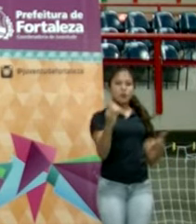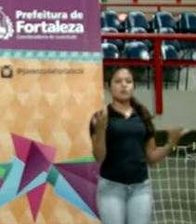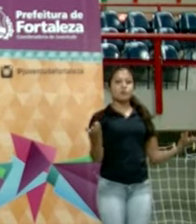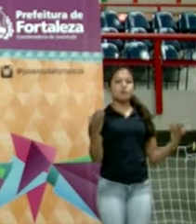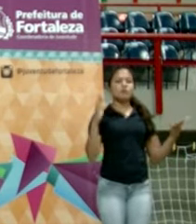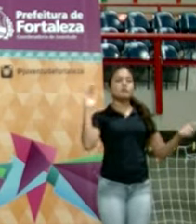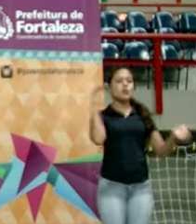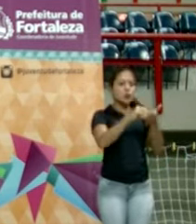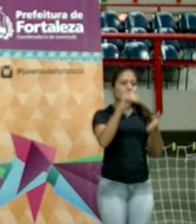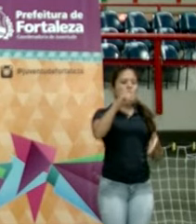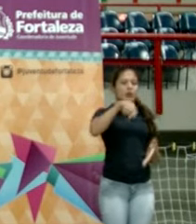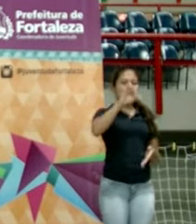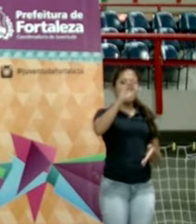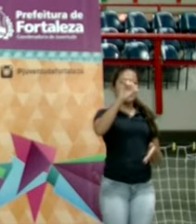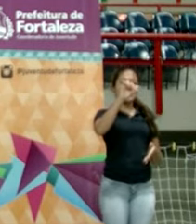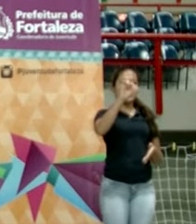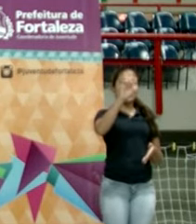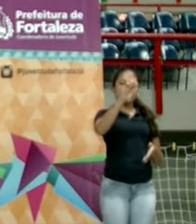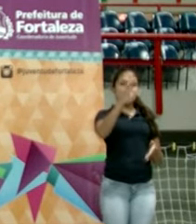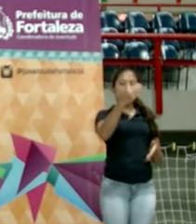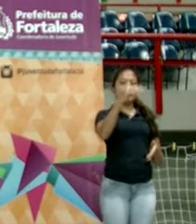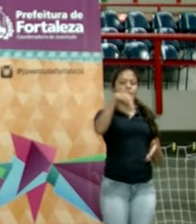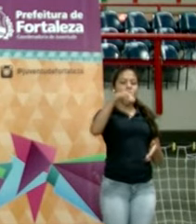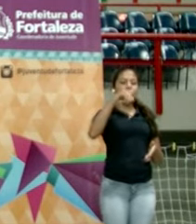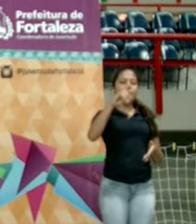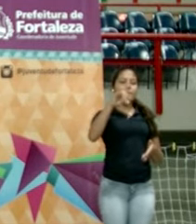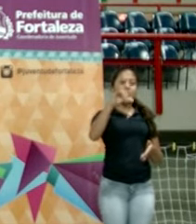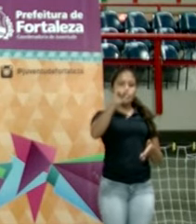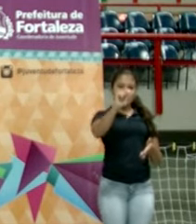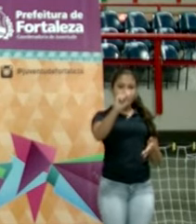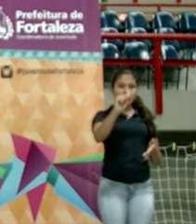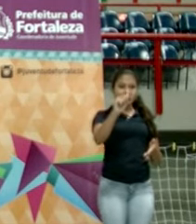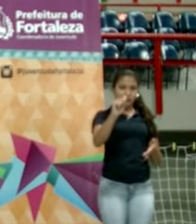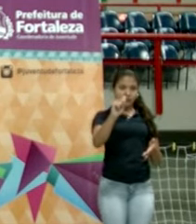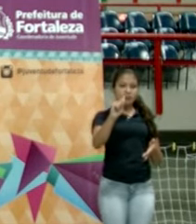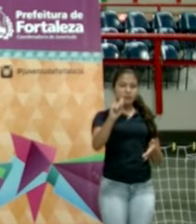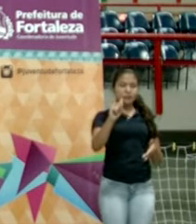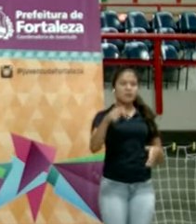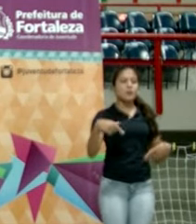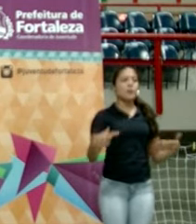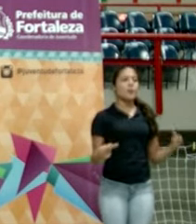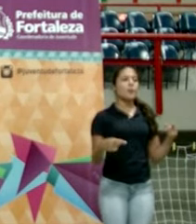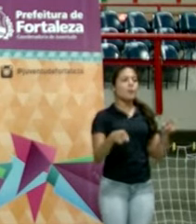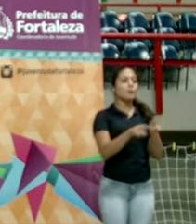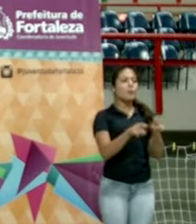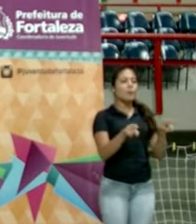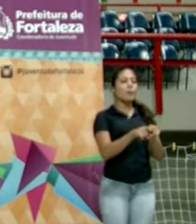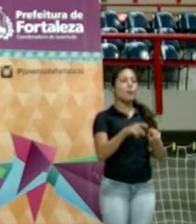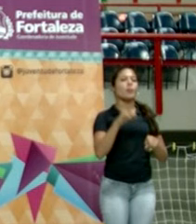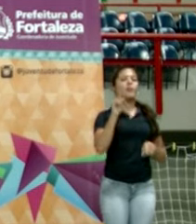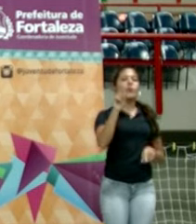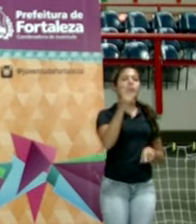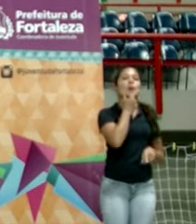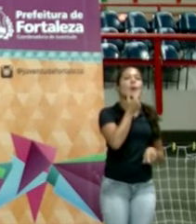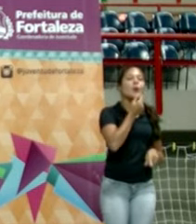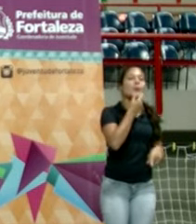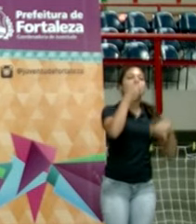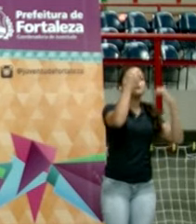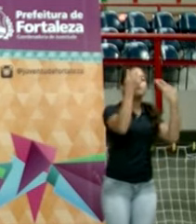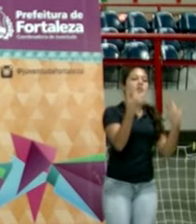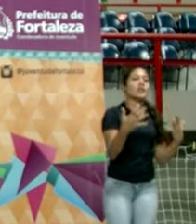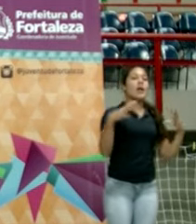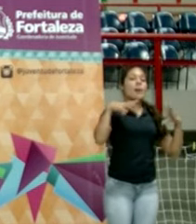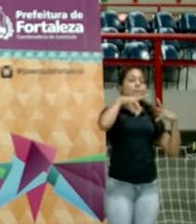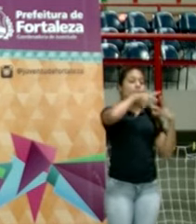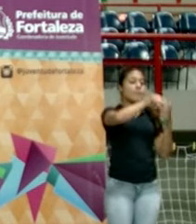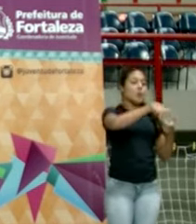gente vai para a Idade Média. Quando a gente estiver falando de Santo Agostinho vai se basear no pensamento de Platão. Só que ao invés dele dizer o mundo real e